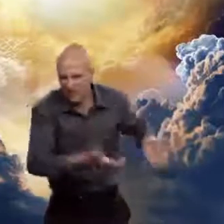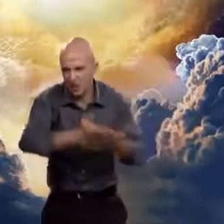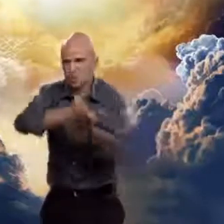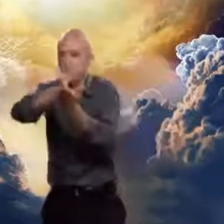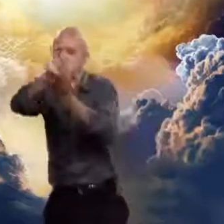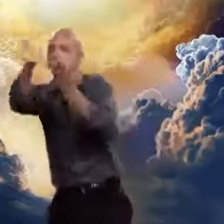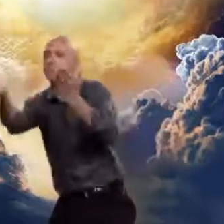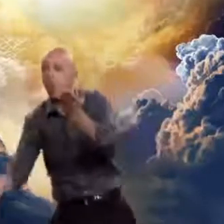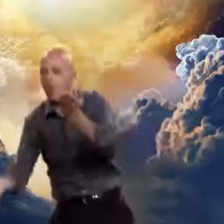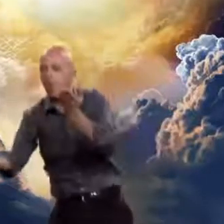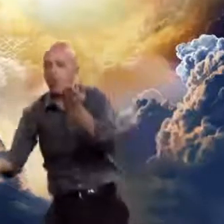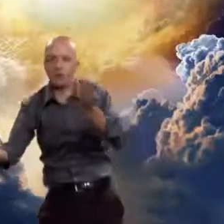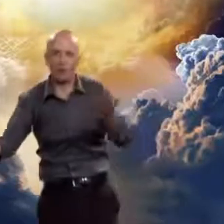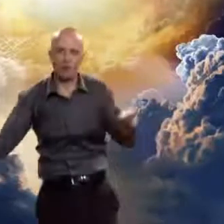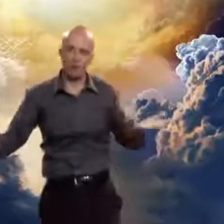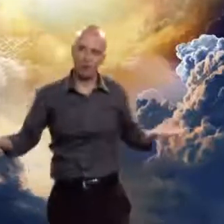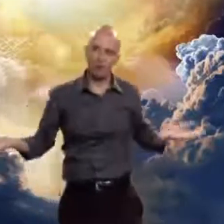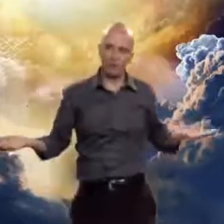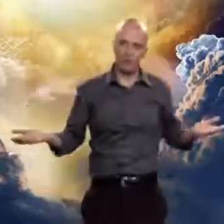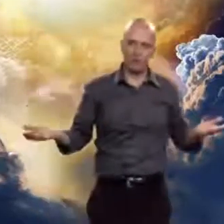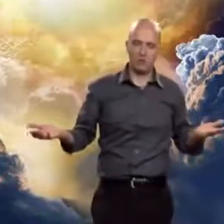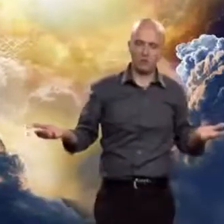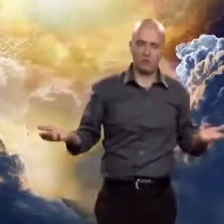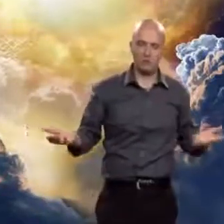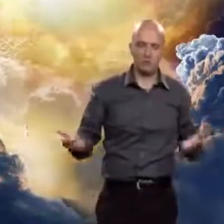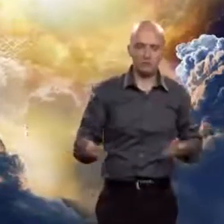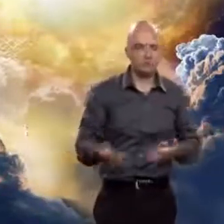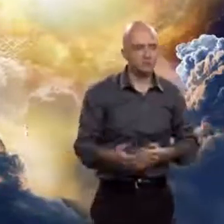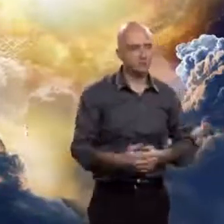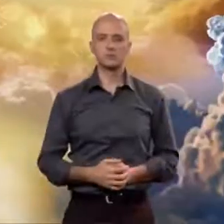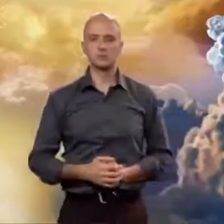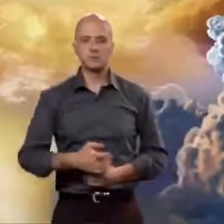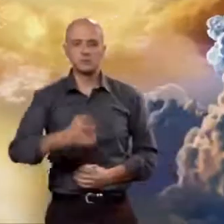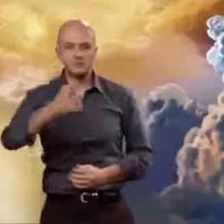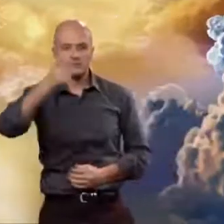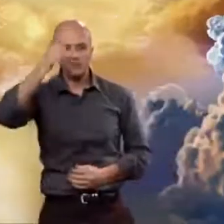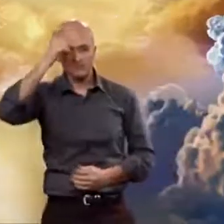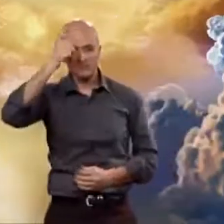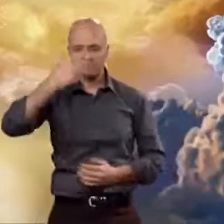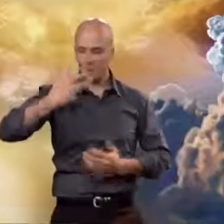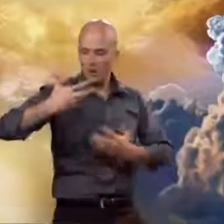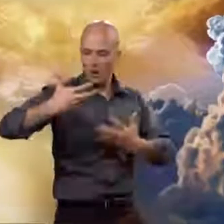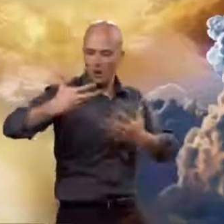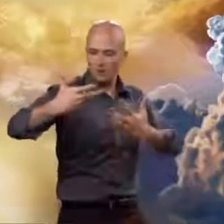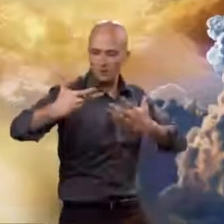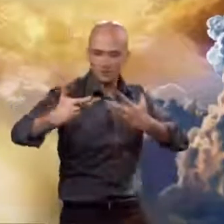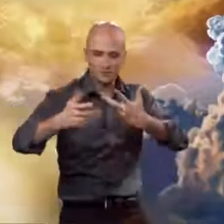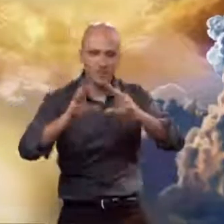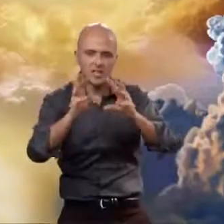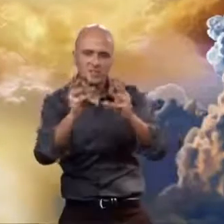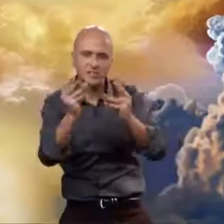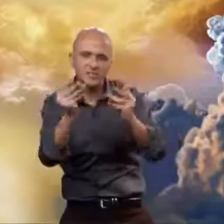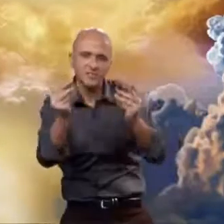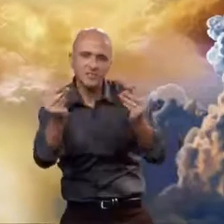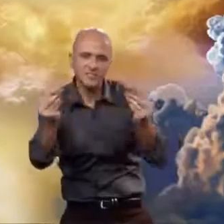Não é suficiente termos boas intenções, fazermos o que nos parece direito ou aquilo que o líder religioso diz